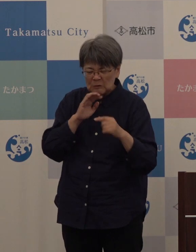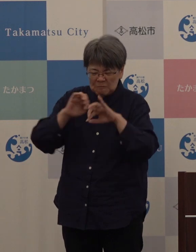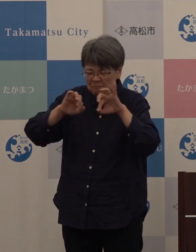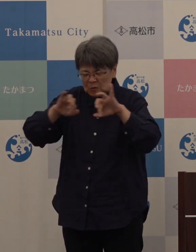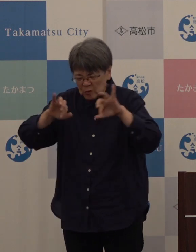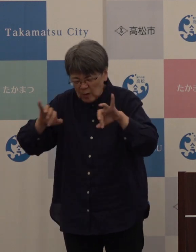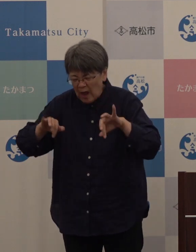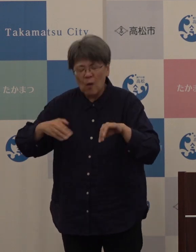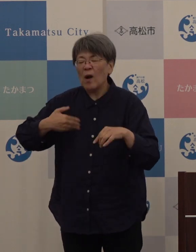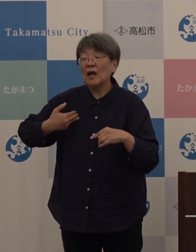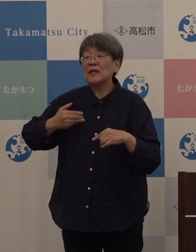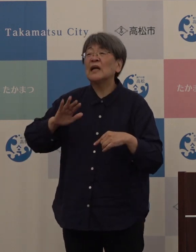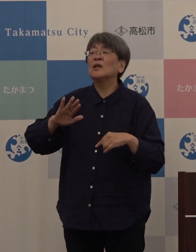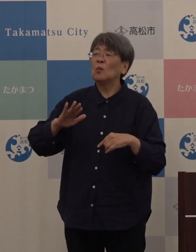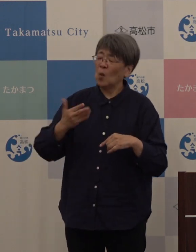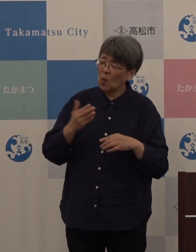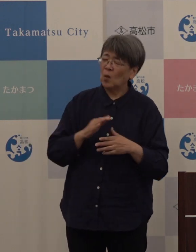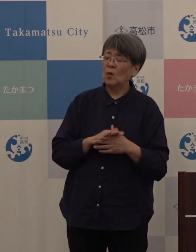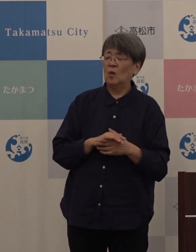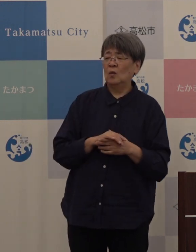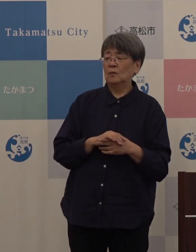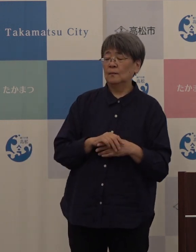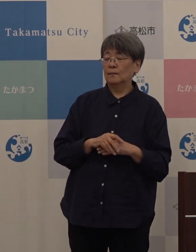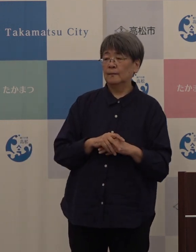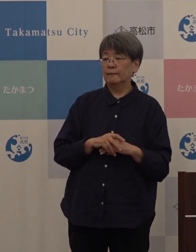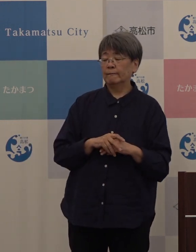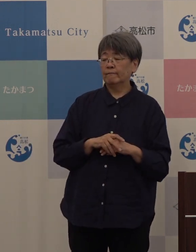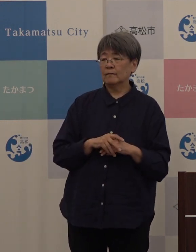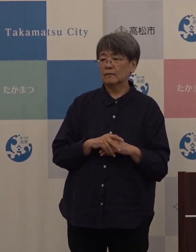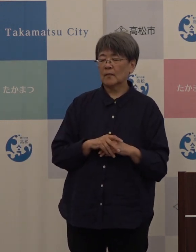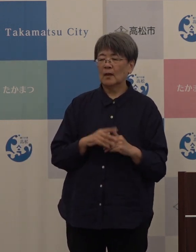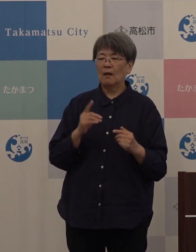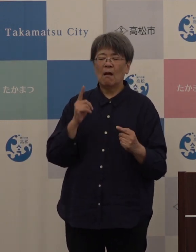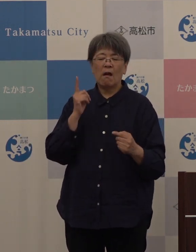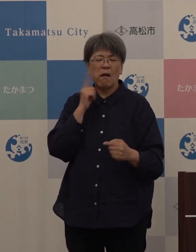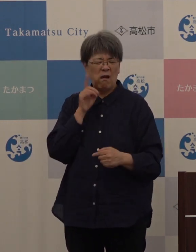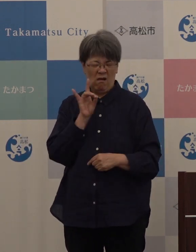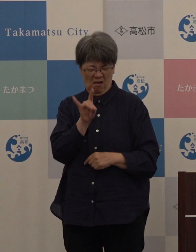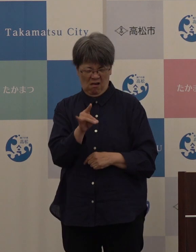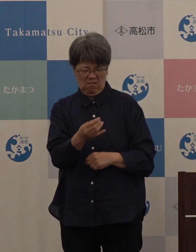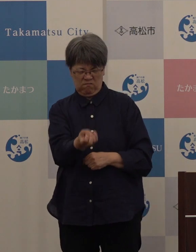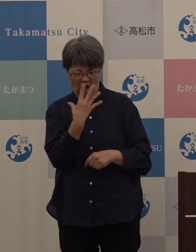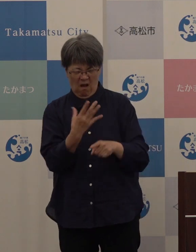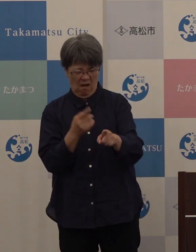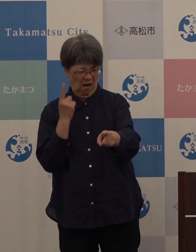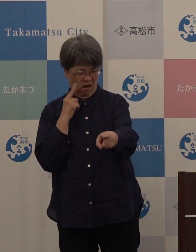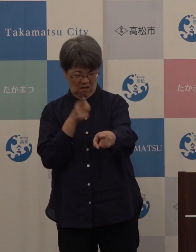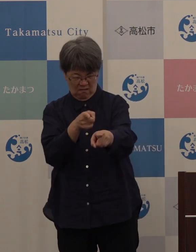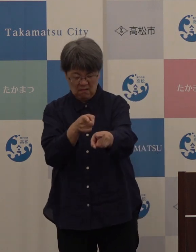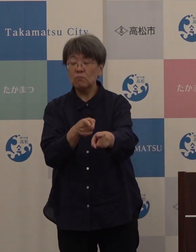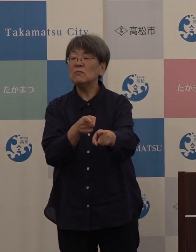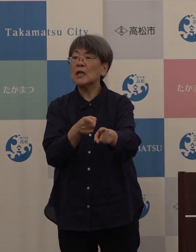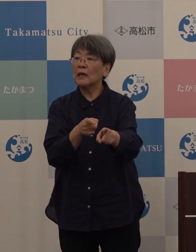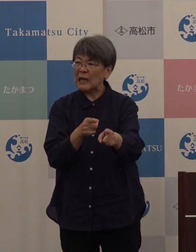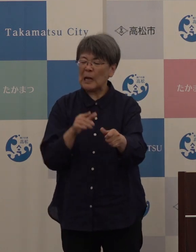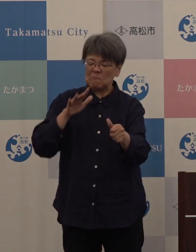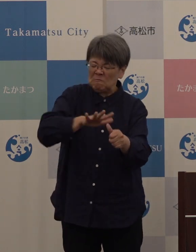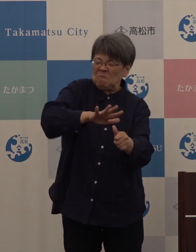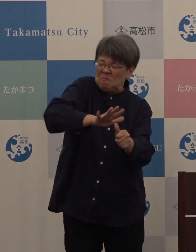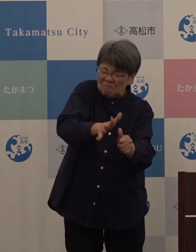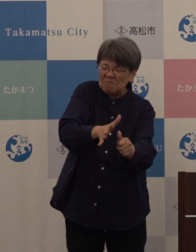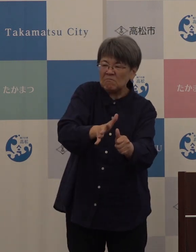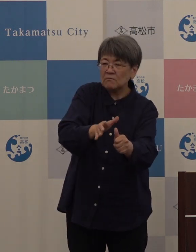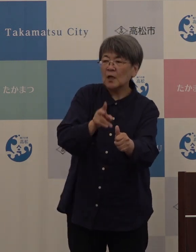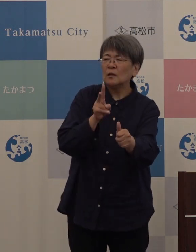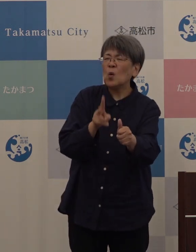っと手元がありませんので言葉は若干違うかは分かりませんが、まあ、嘘つき呼ばわりをするとか、まあ、そのようなハラスメントにと思